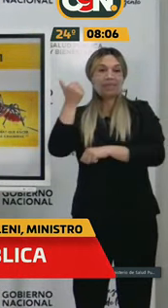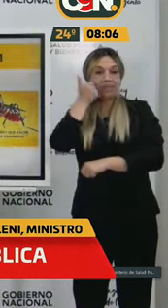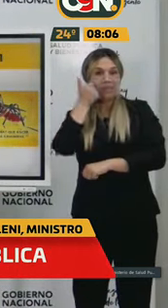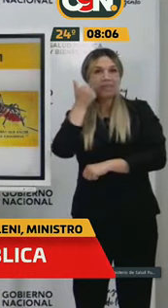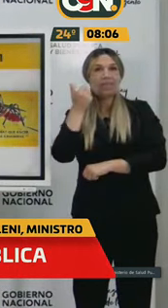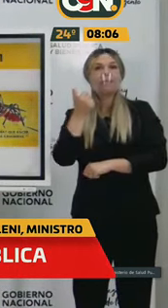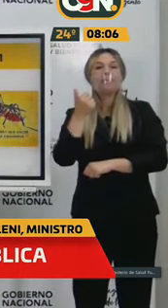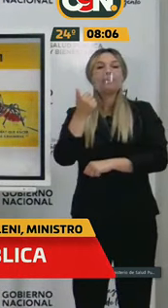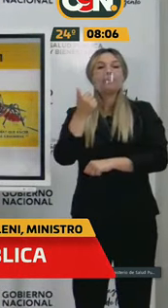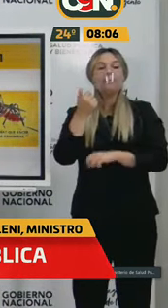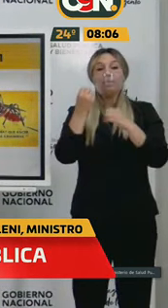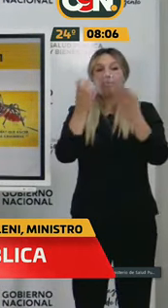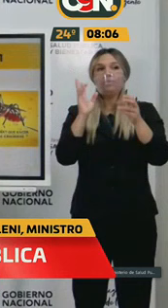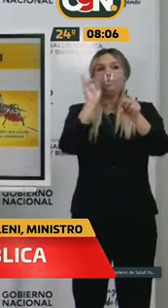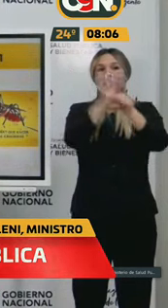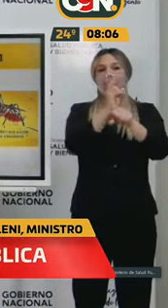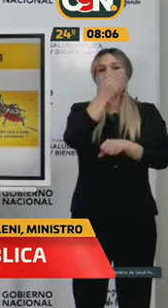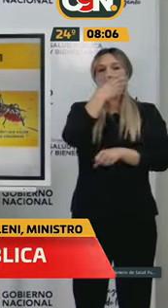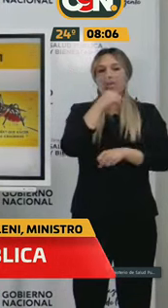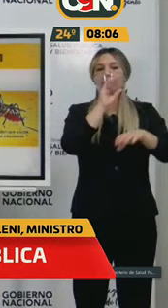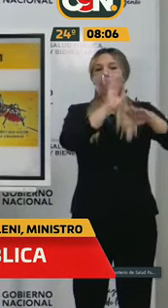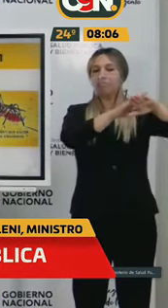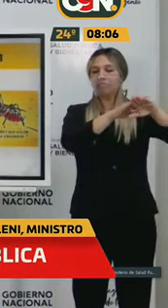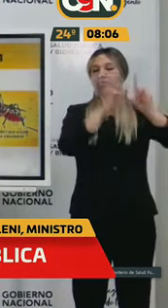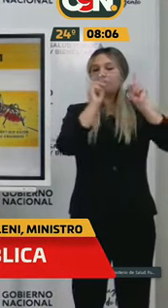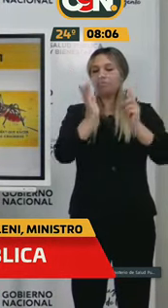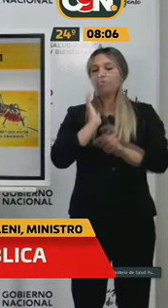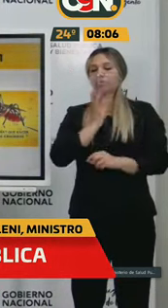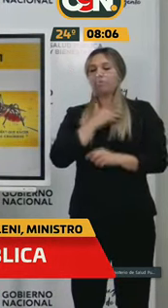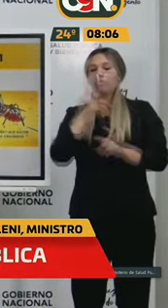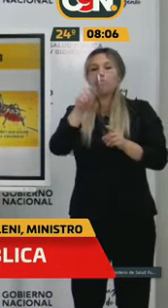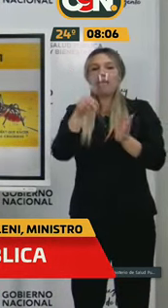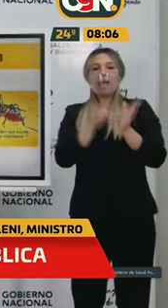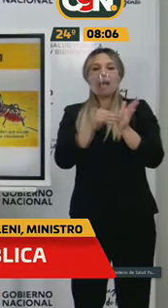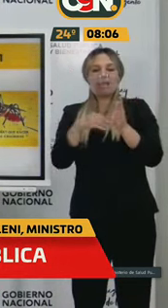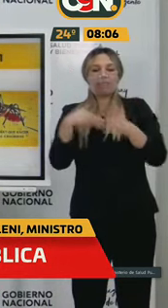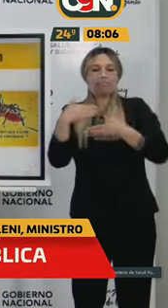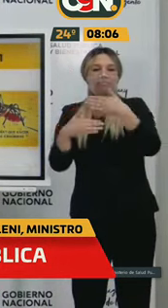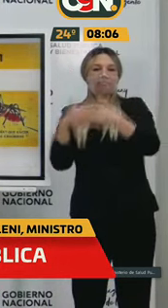campañas, también haciéndole saber del despliegue que ya ha tenido